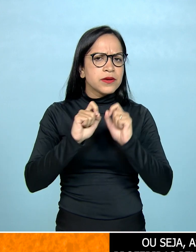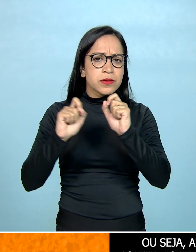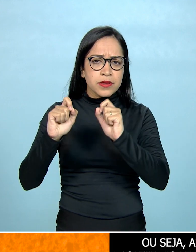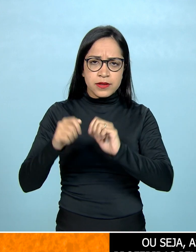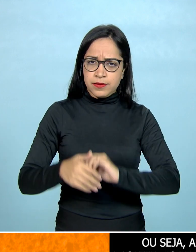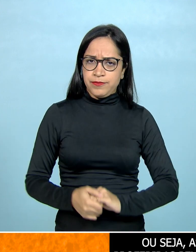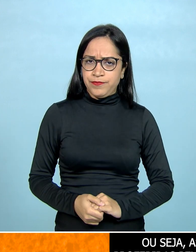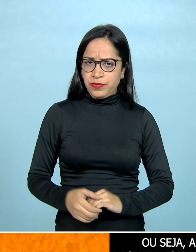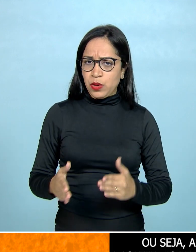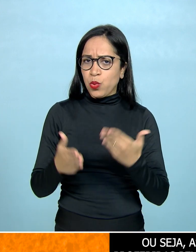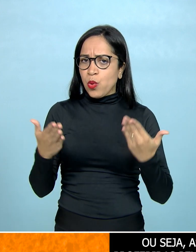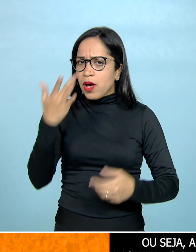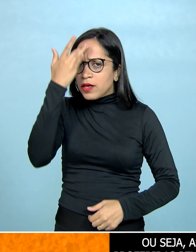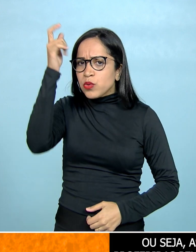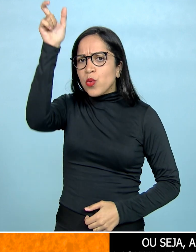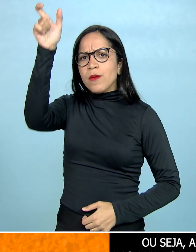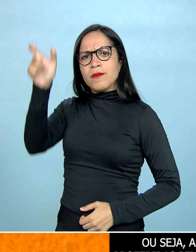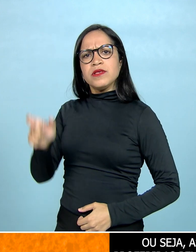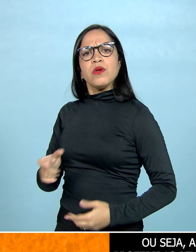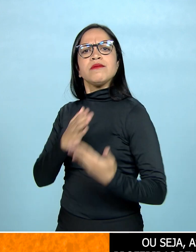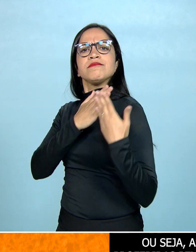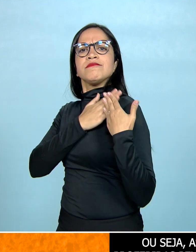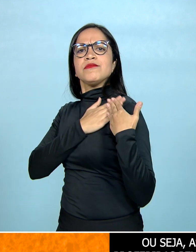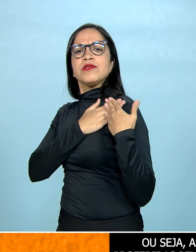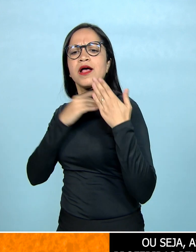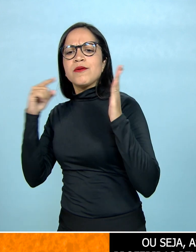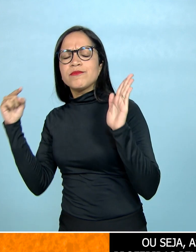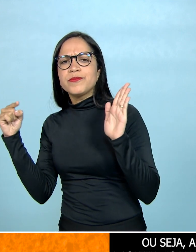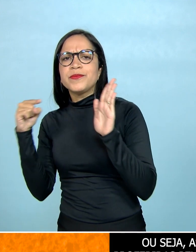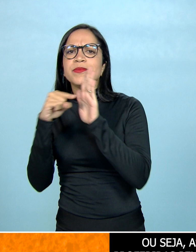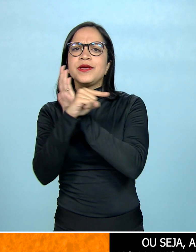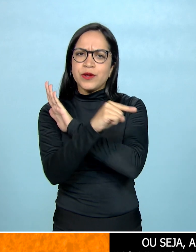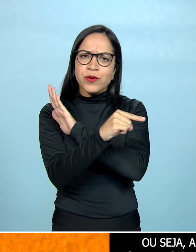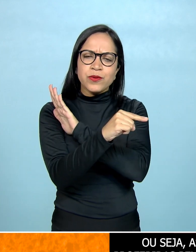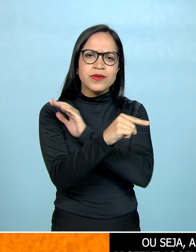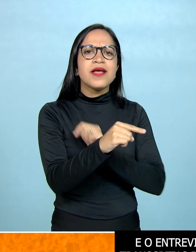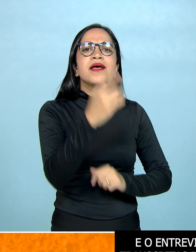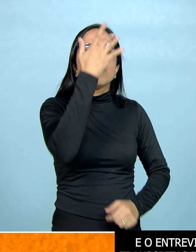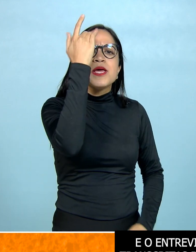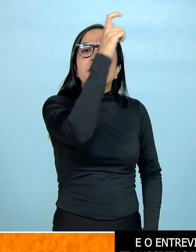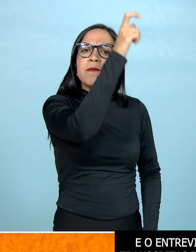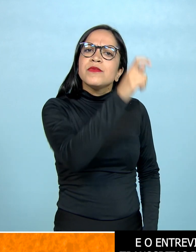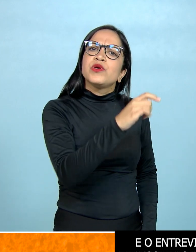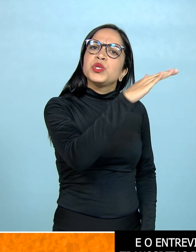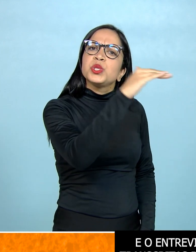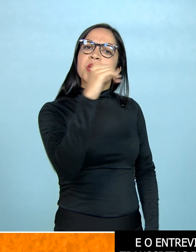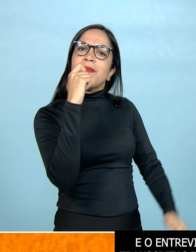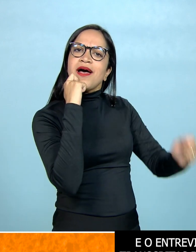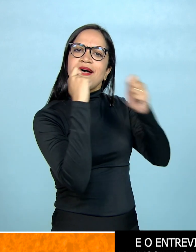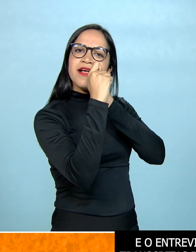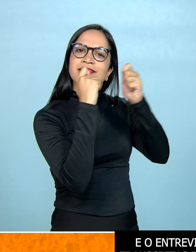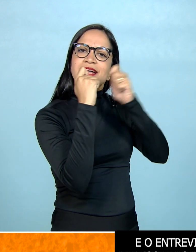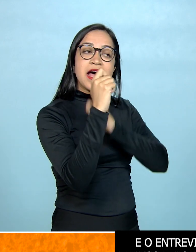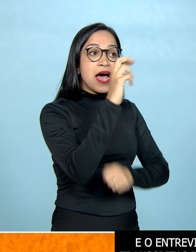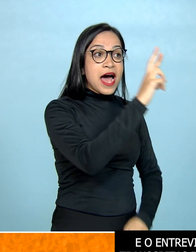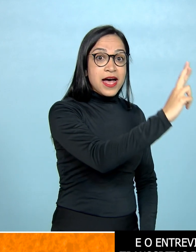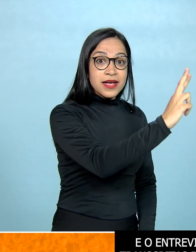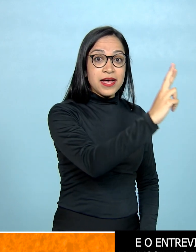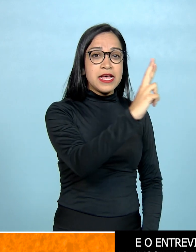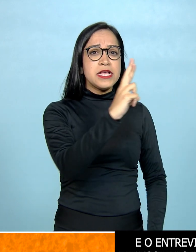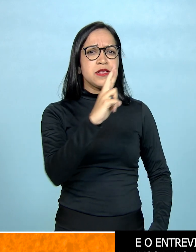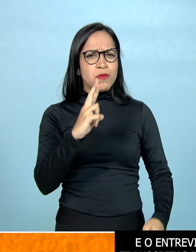Ou seja, as palavras proferidas pelo entrevistado e o entrevistador